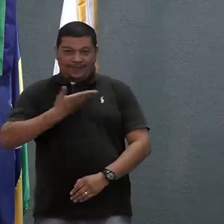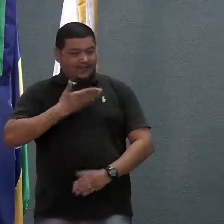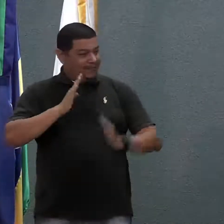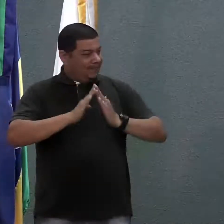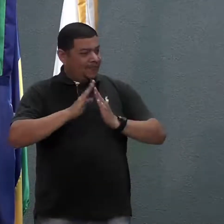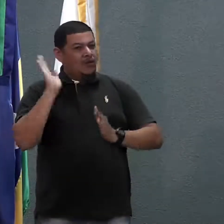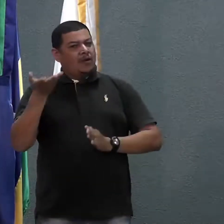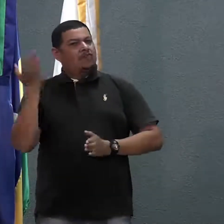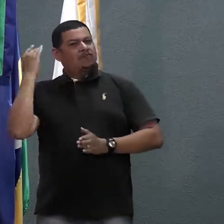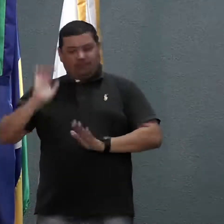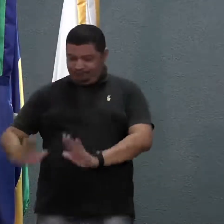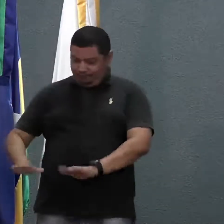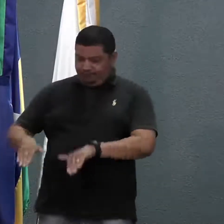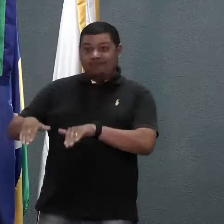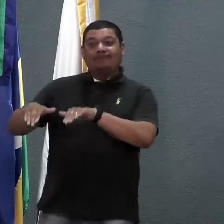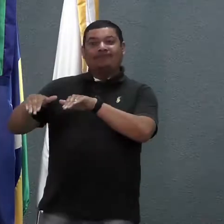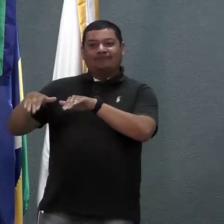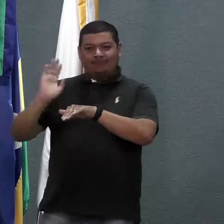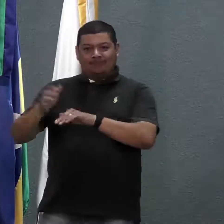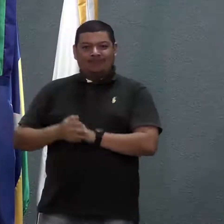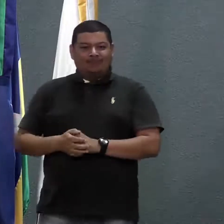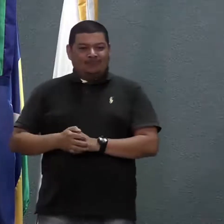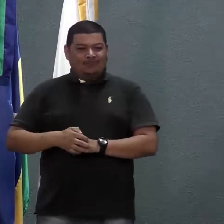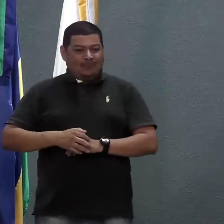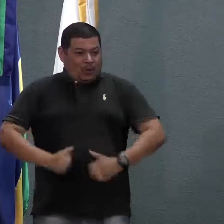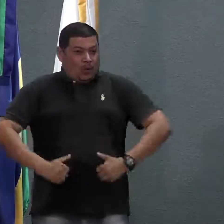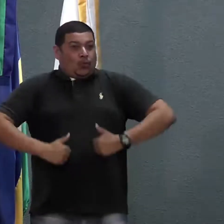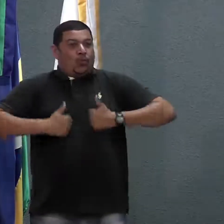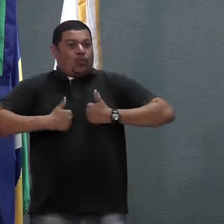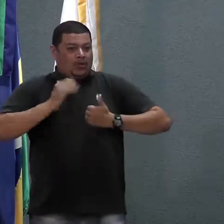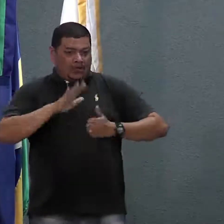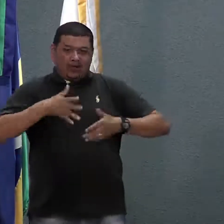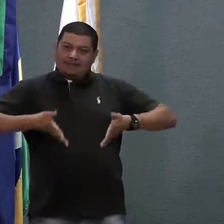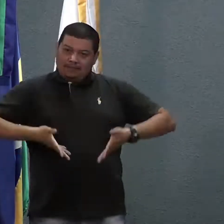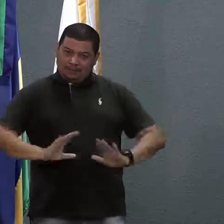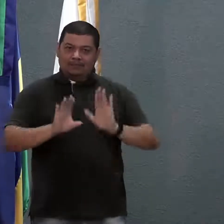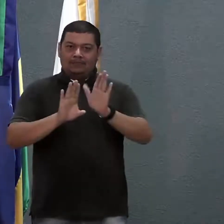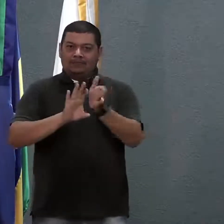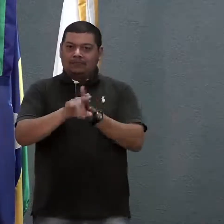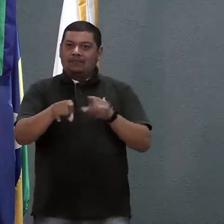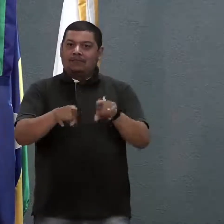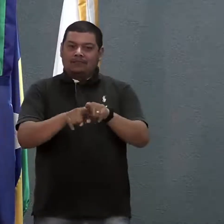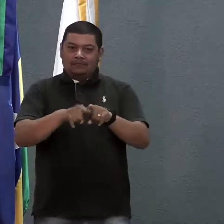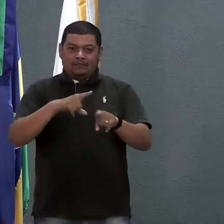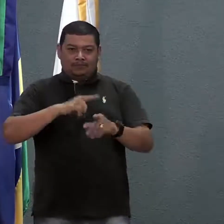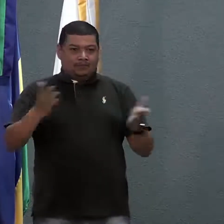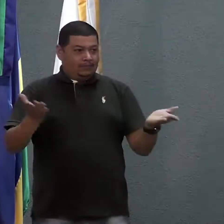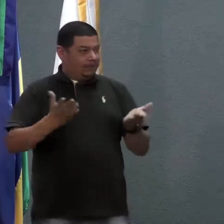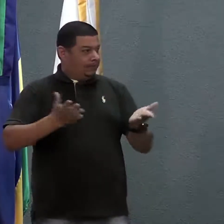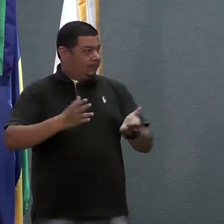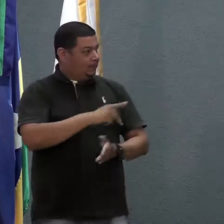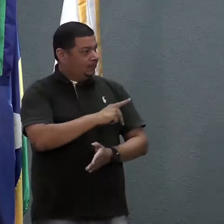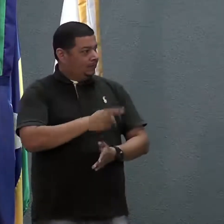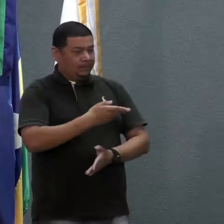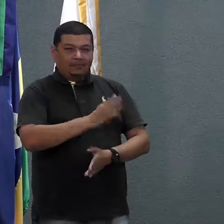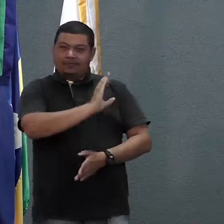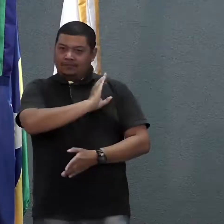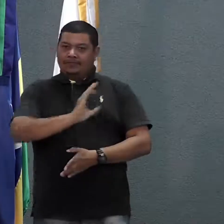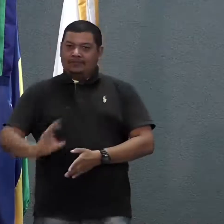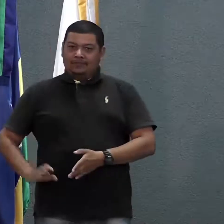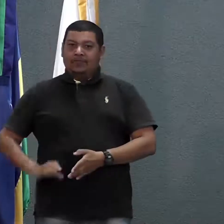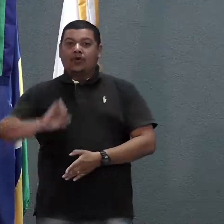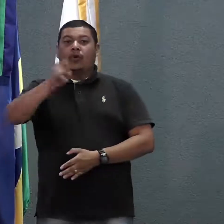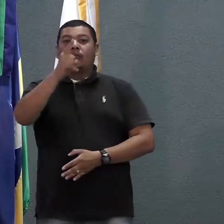amigo de infância, que muito nos orgulha, filho de Cacoal, presidindo esse poder, nosso amigo João Paulo